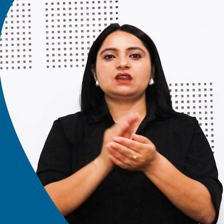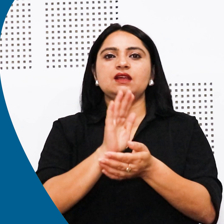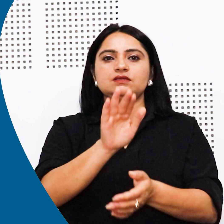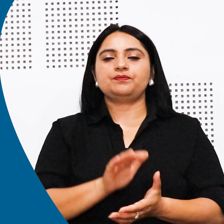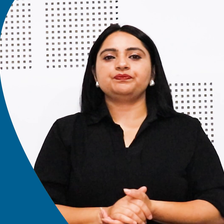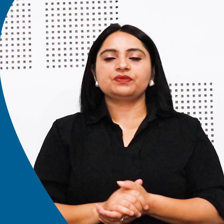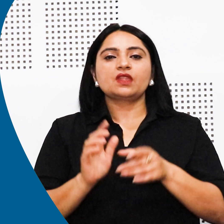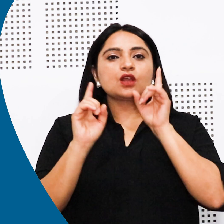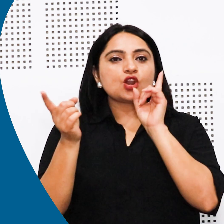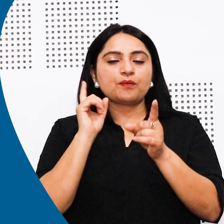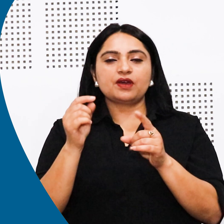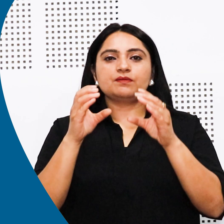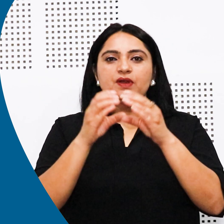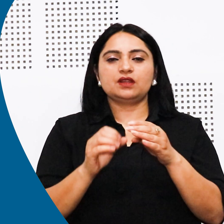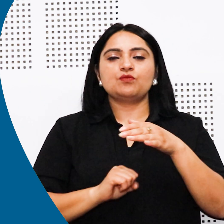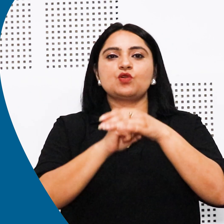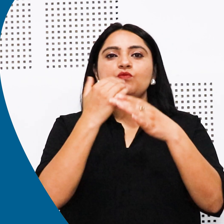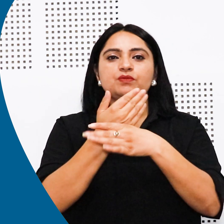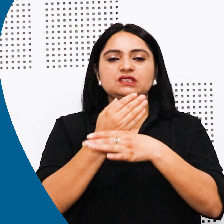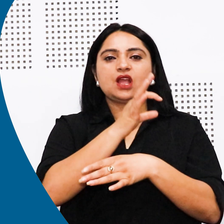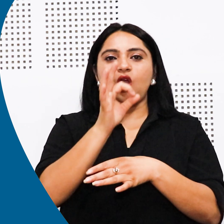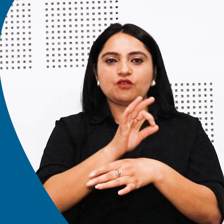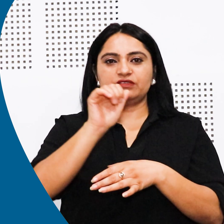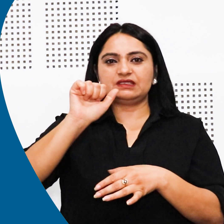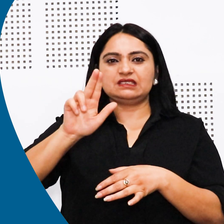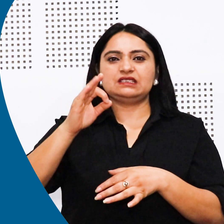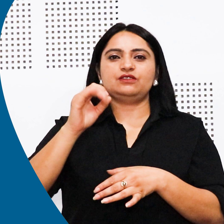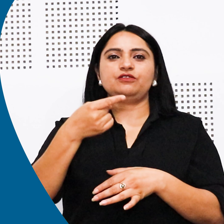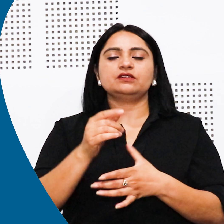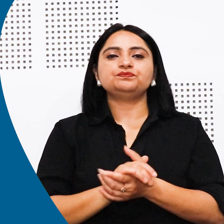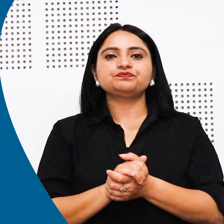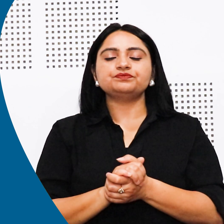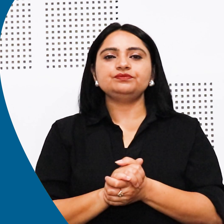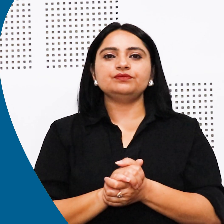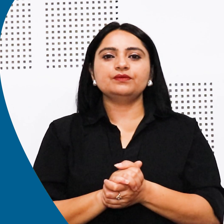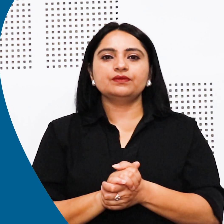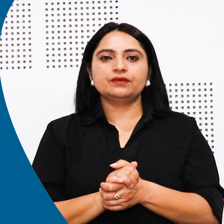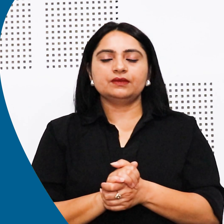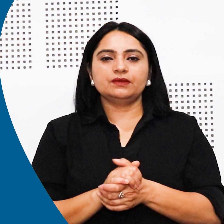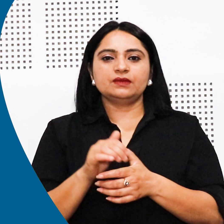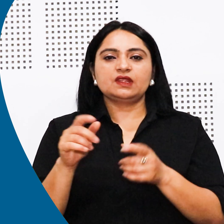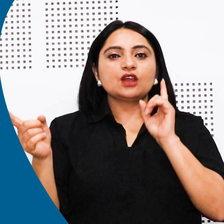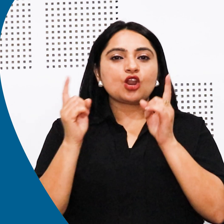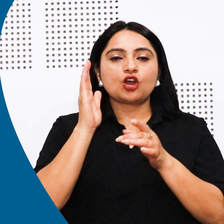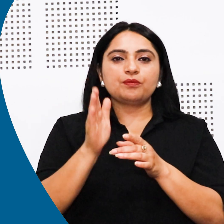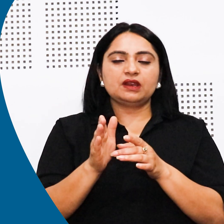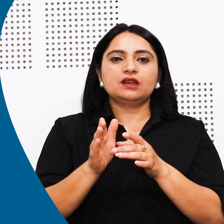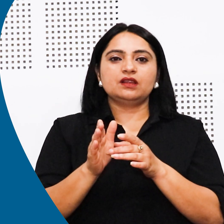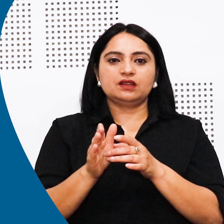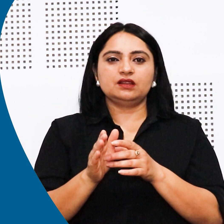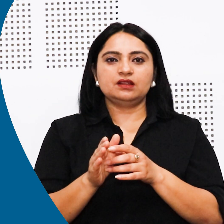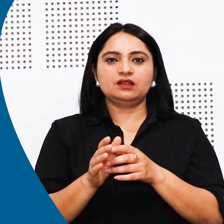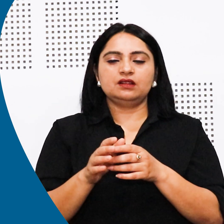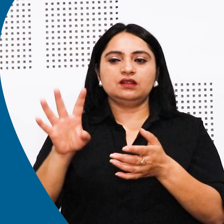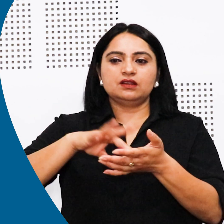गरेको छ। नगरपालिकाका प्रमुख प्रशासकीय अधिकृत जीवन गेवाली। वस्तुगत यथार्थताको आधारमा नगरपालिकाले संकलनको